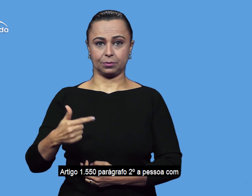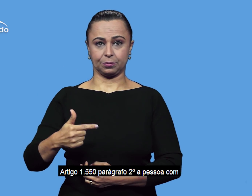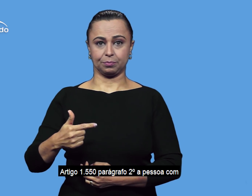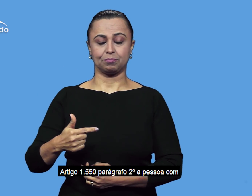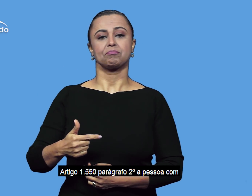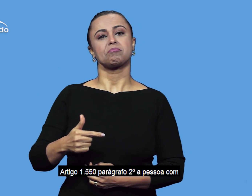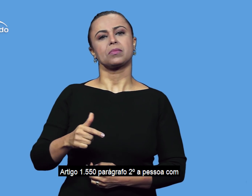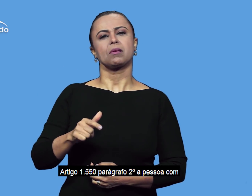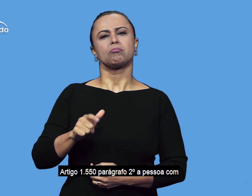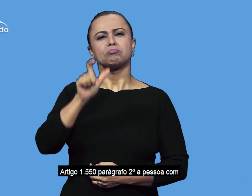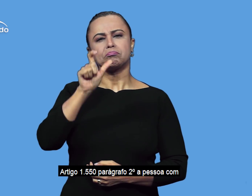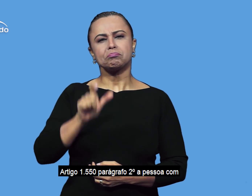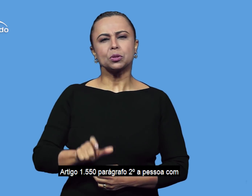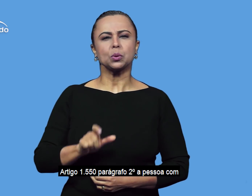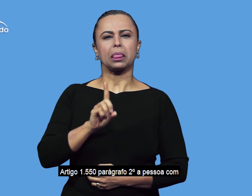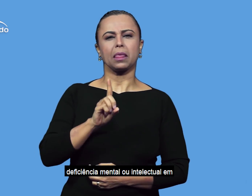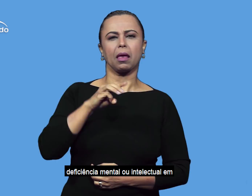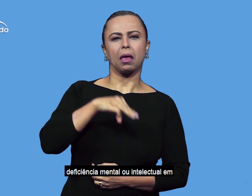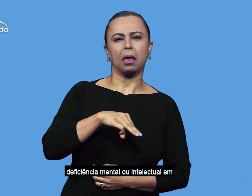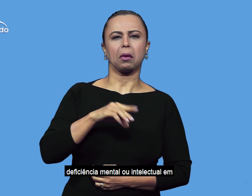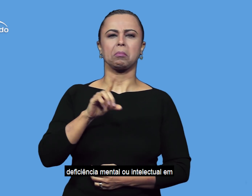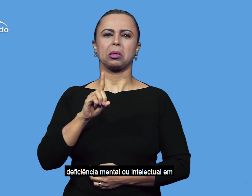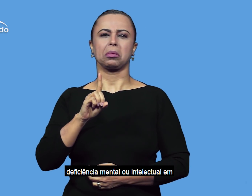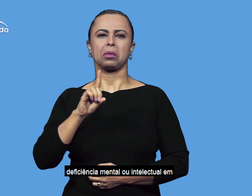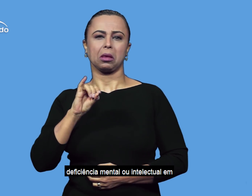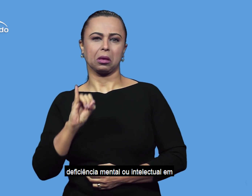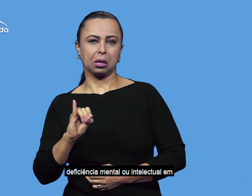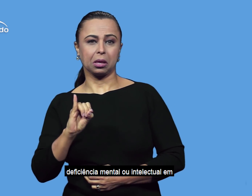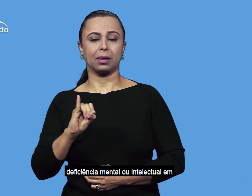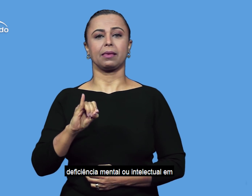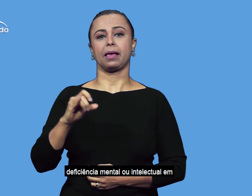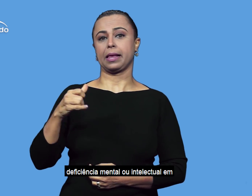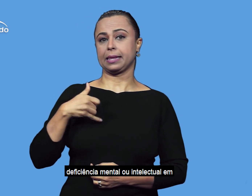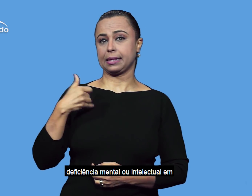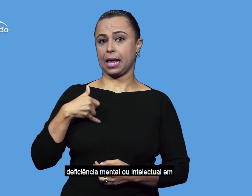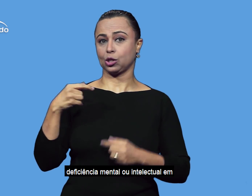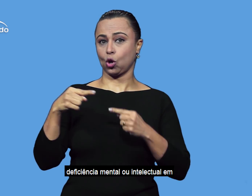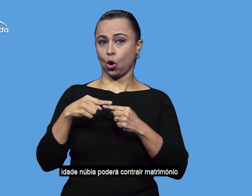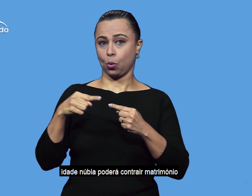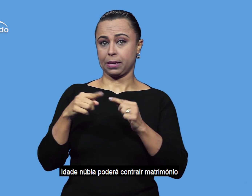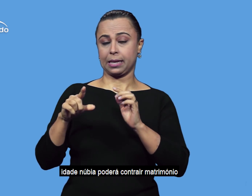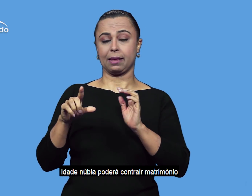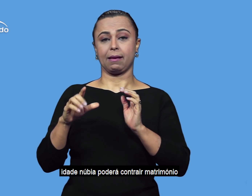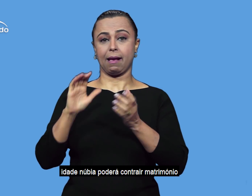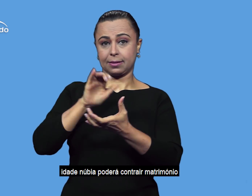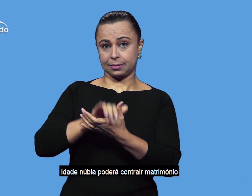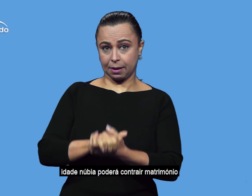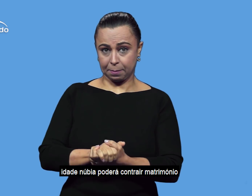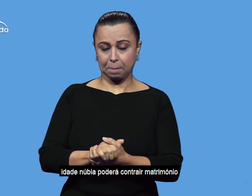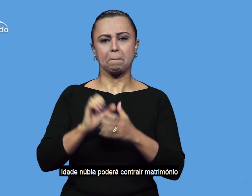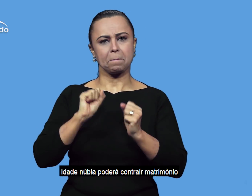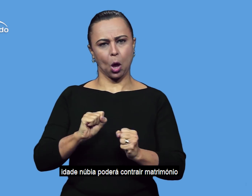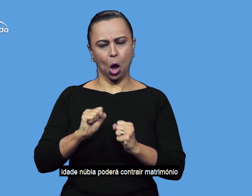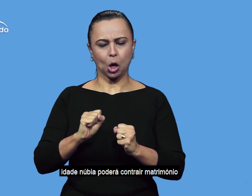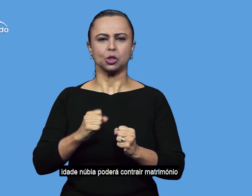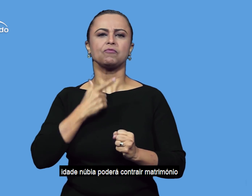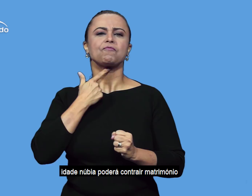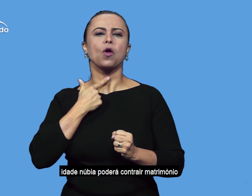a pessoa com deficiência mental ou intelectual em idade núbia poderá contrair matrimónio